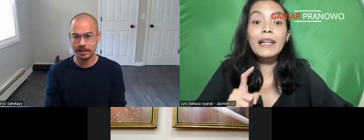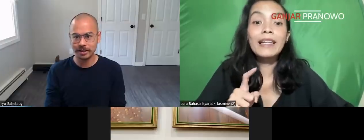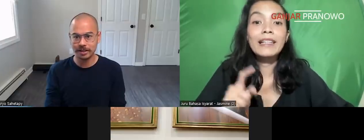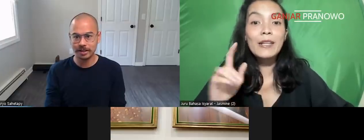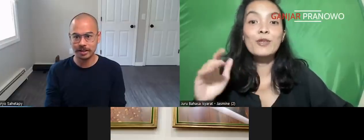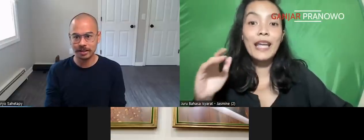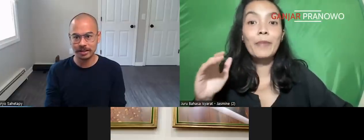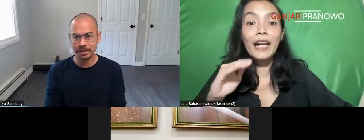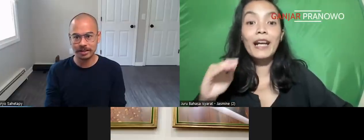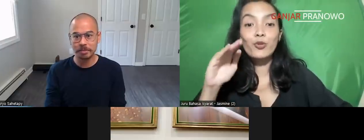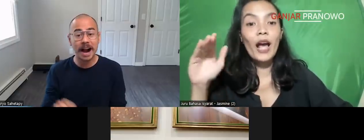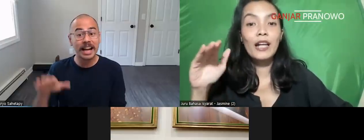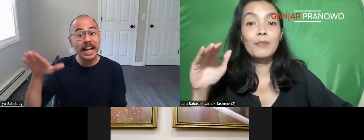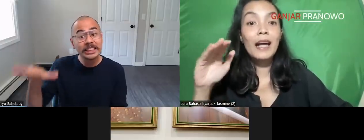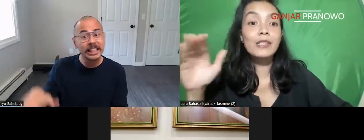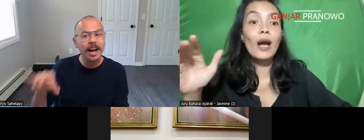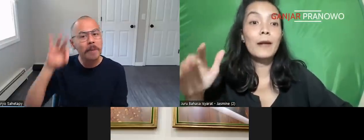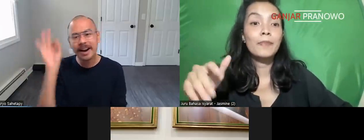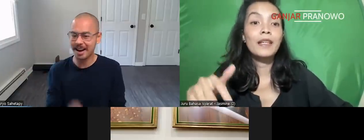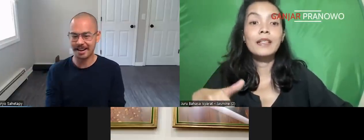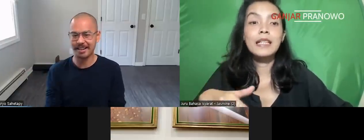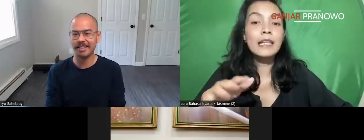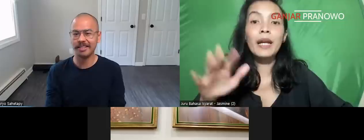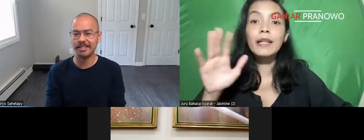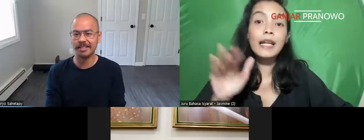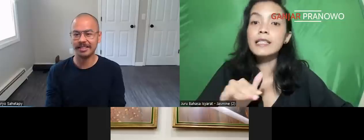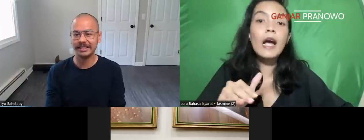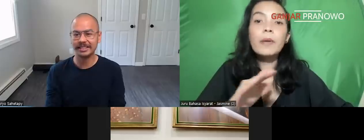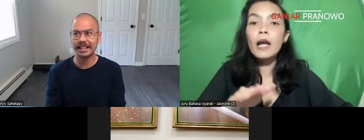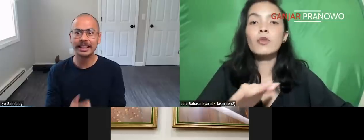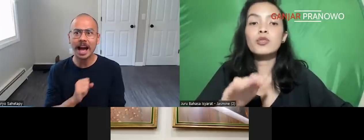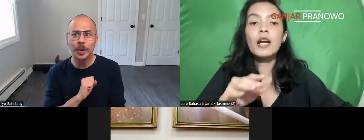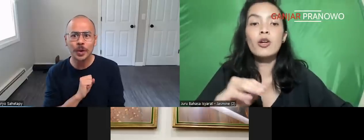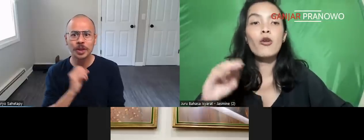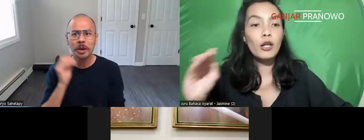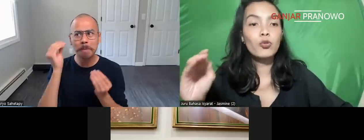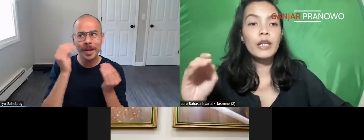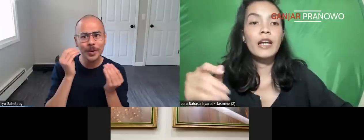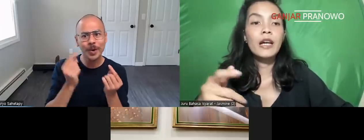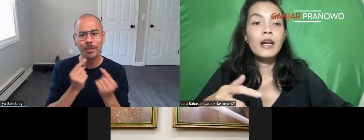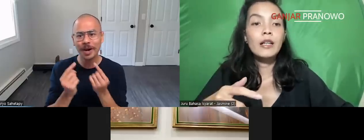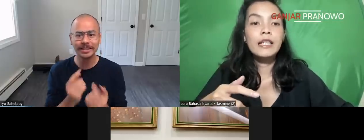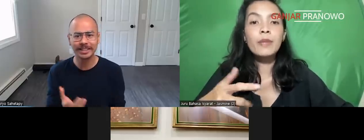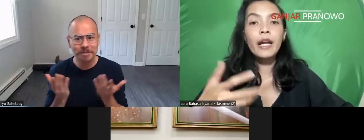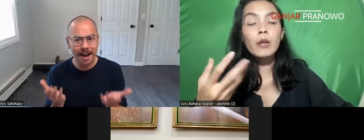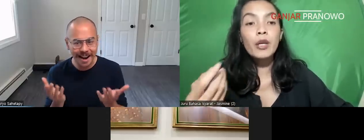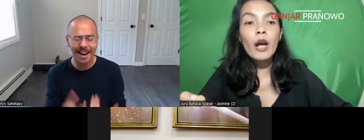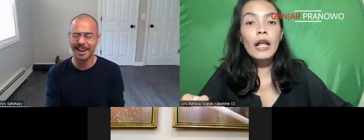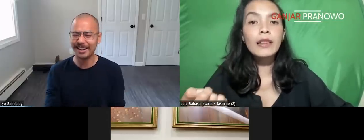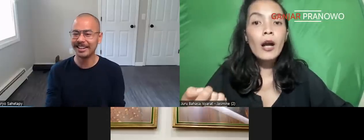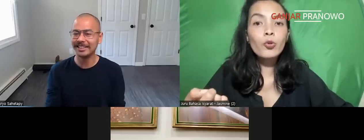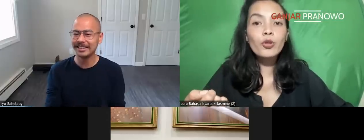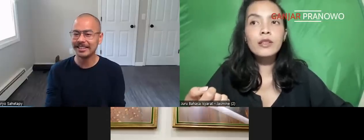pertama kali di usia mereka yang sudah mahasiswa Jadi mereka dari kecil enggak pernah ketemu dengan orang-orang tuli Jadi mereka